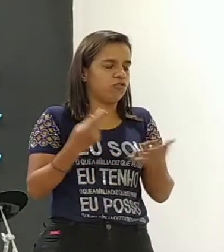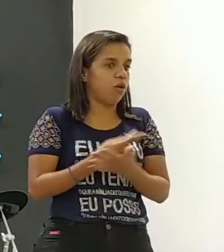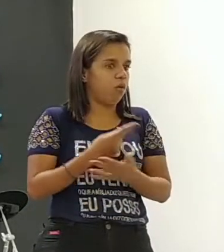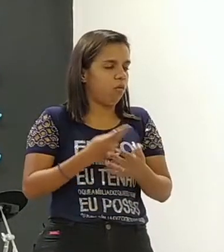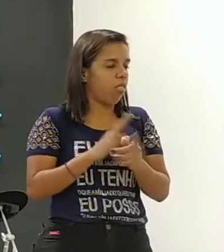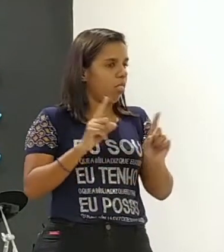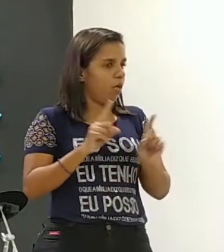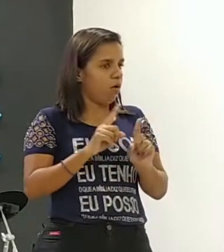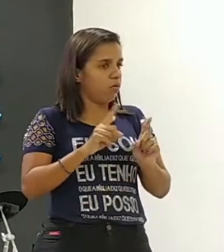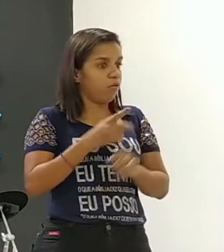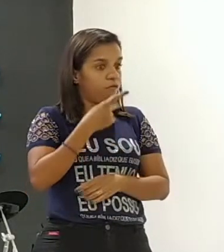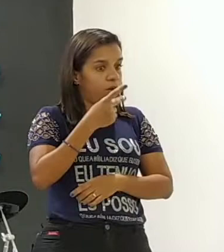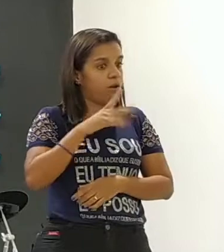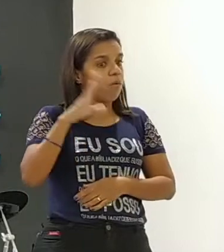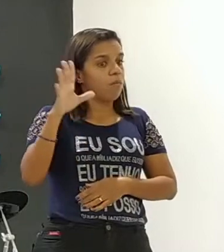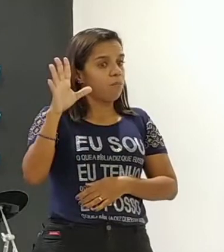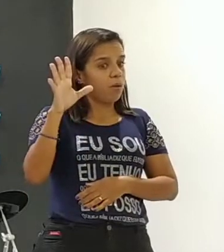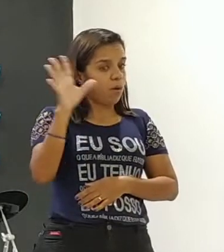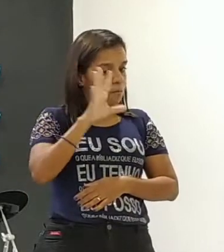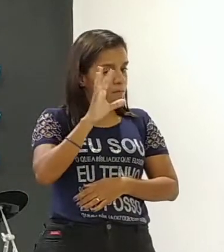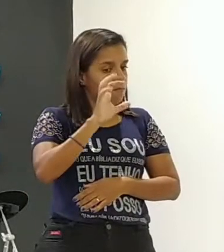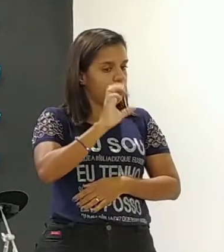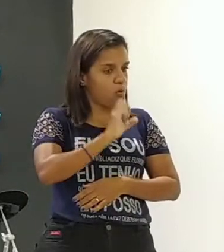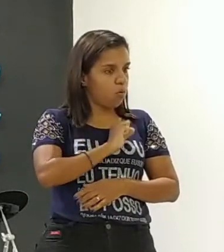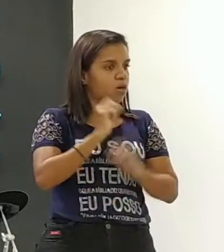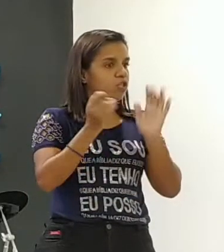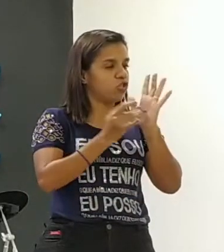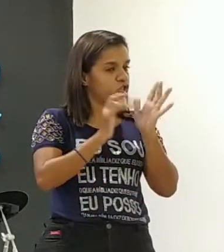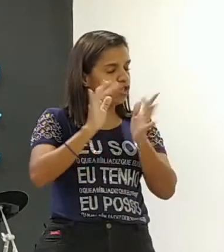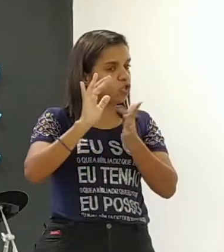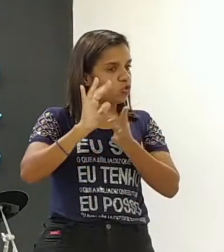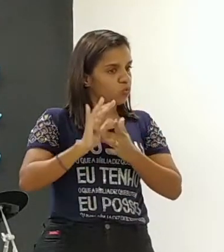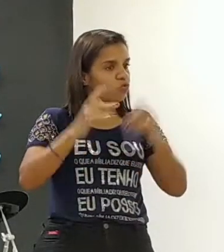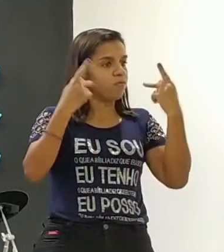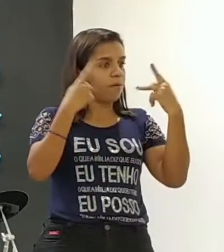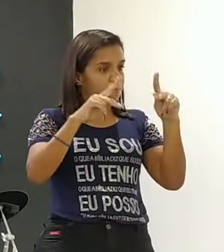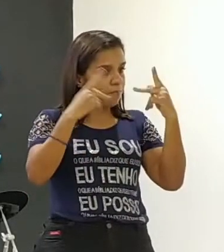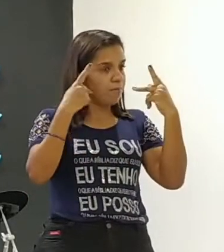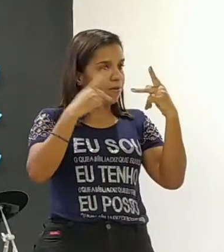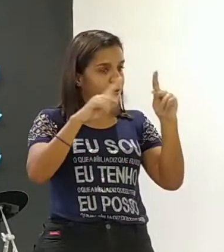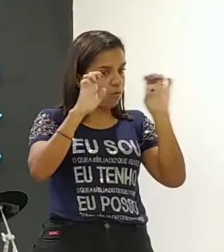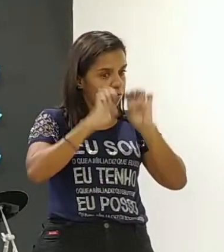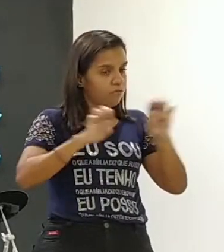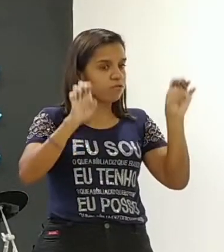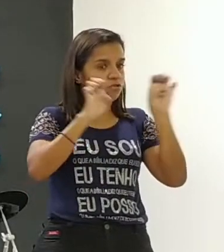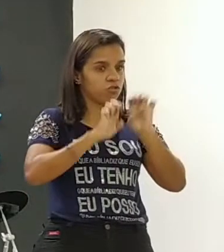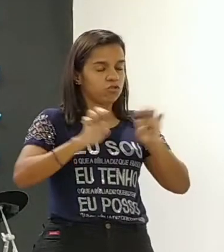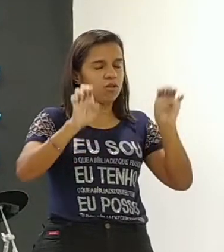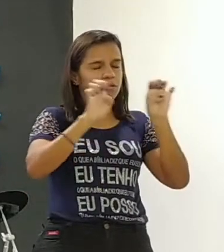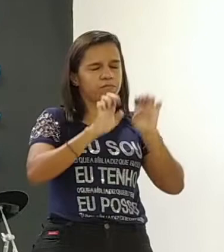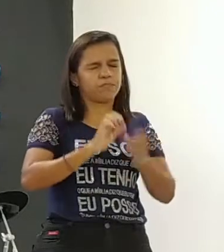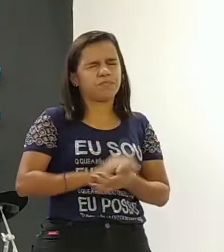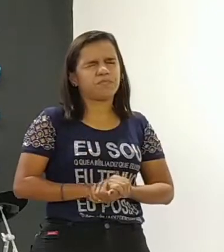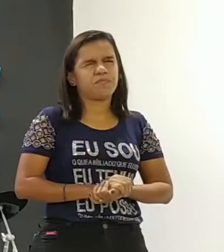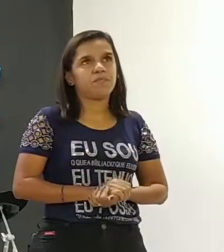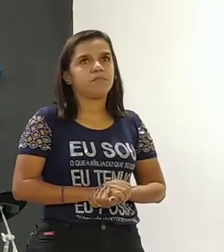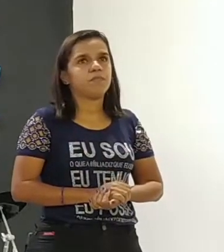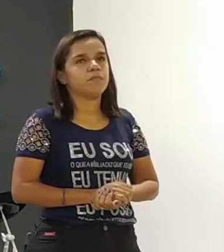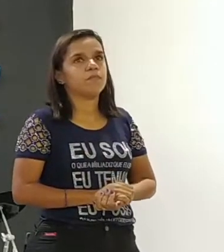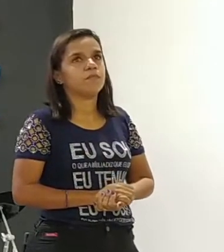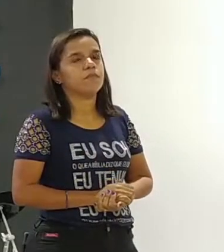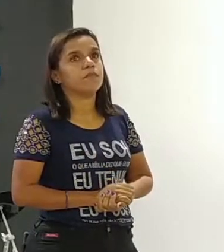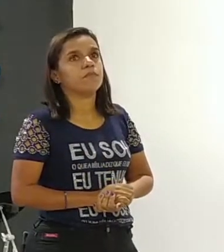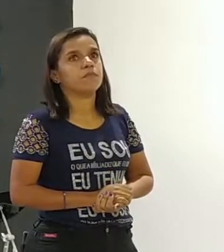pela obra dele, para poder pregar o evangelho dele. 1 Pedro, pertinho mesmo aí,